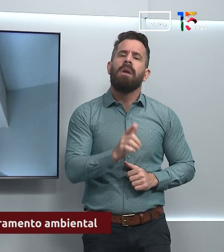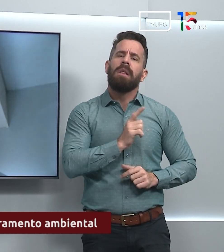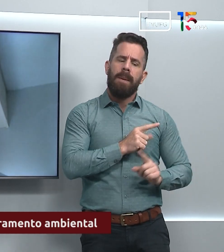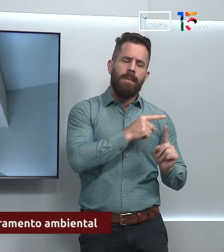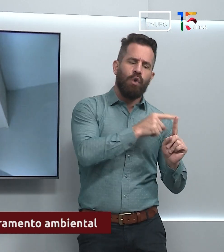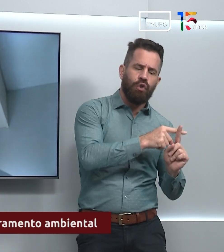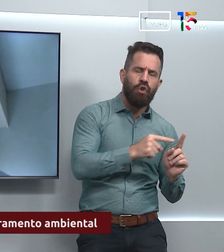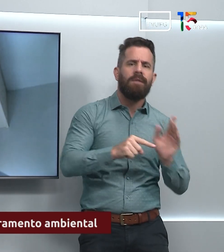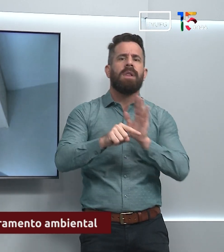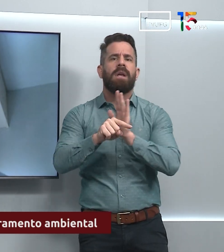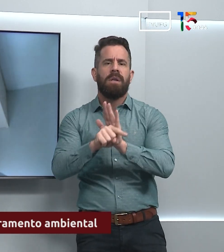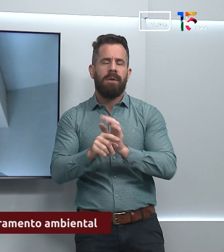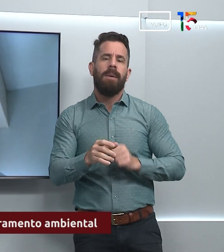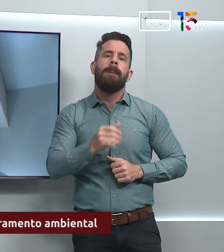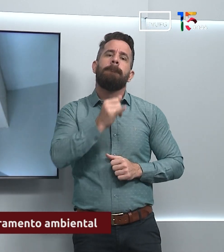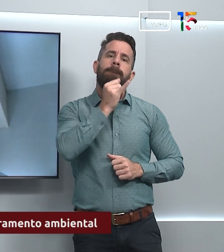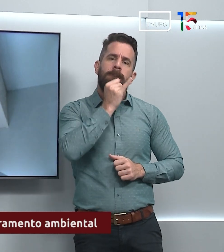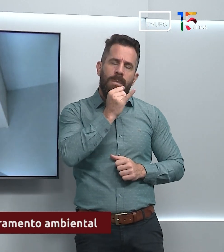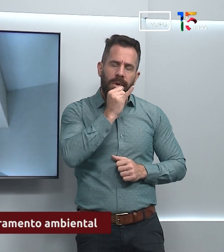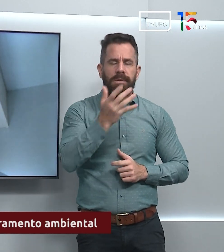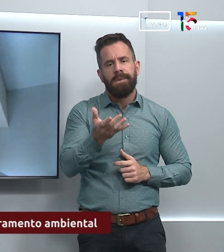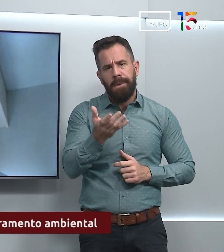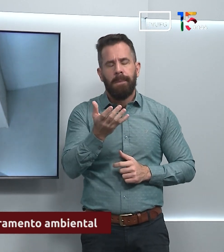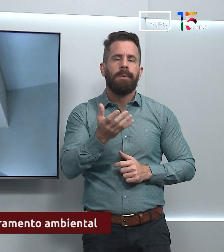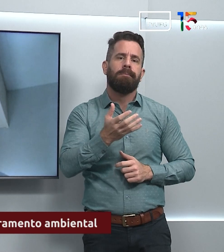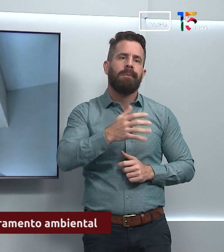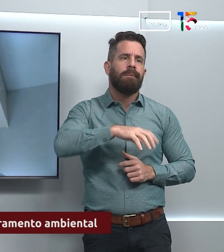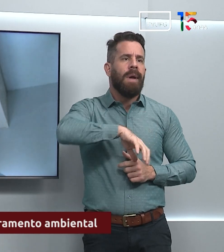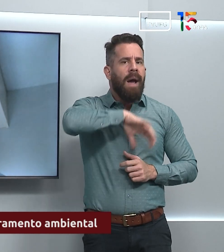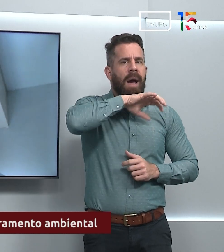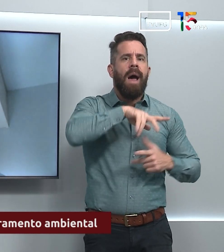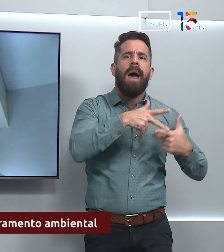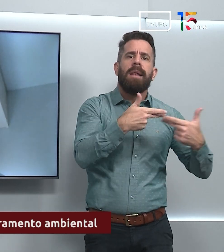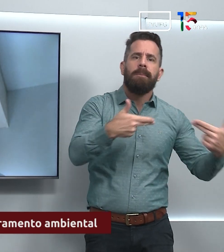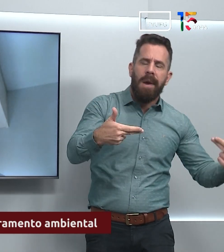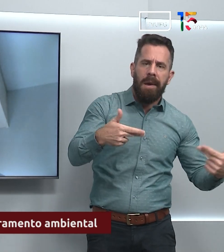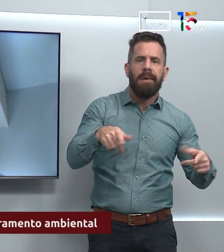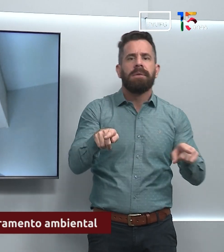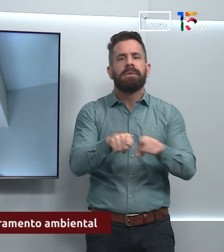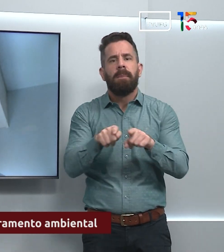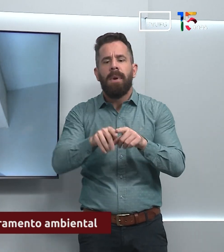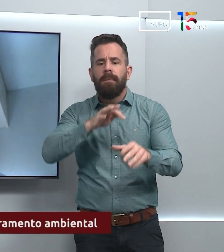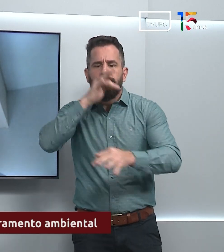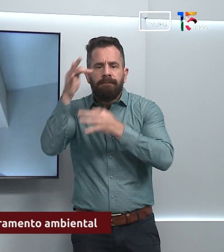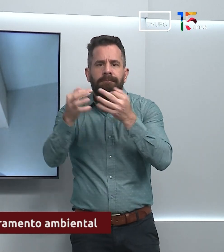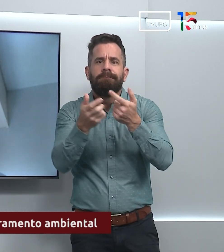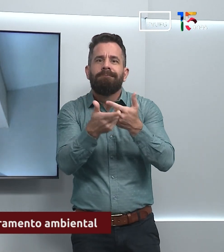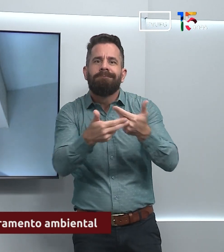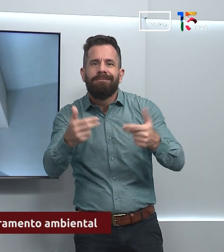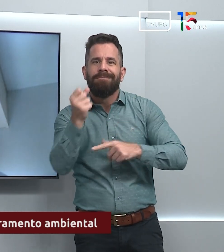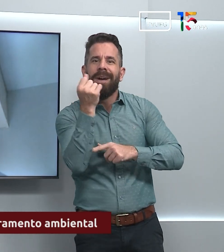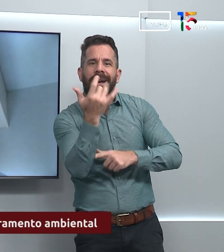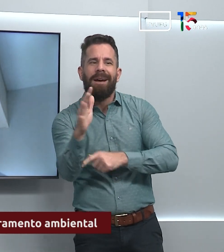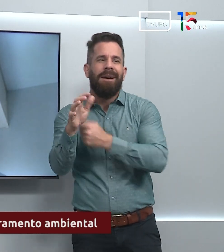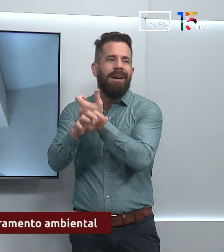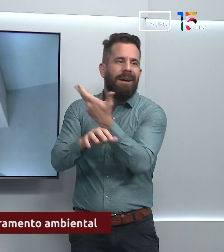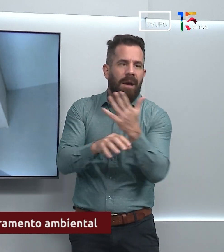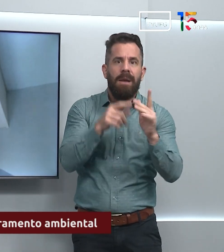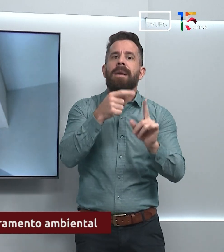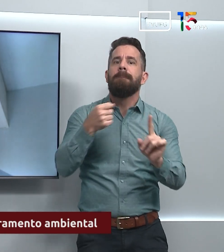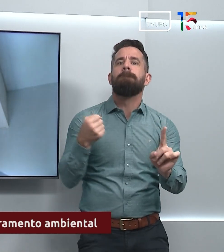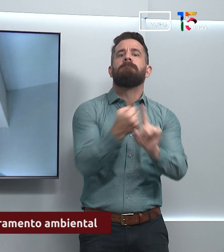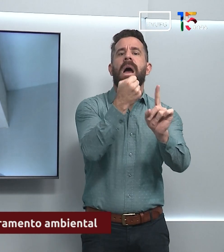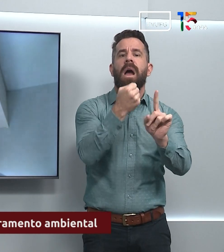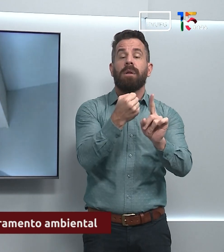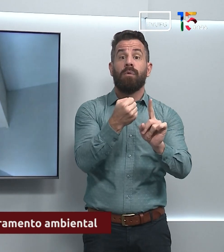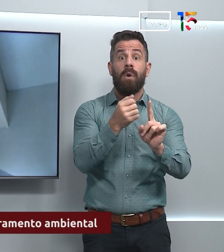Na parte, né, da fauna e da flora, sempre é negativo. Mas aí você vai afetar a fauna e a flora. Tá, mas como é que é aquela fauna e a flora antes